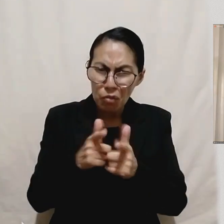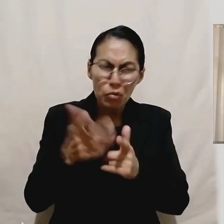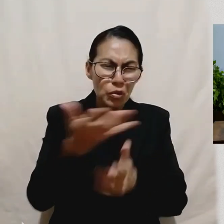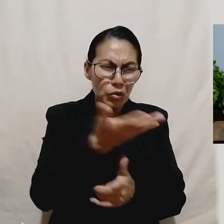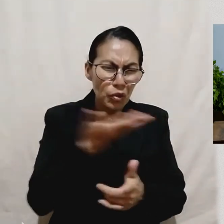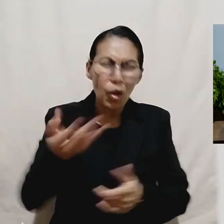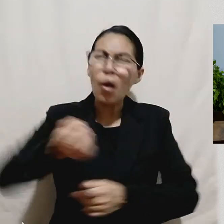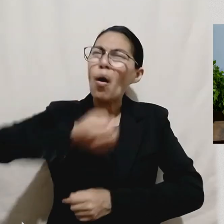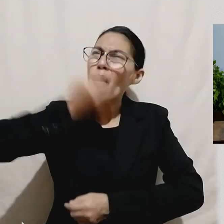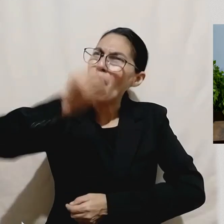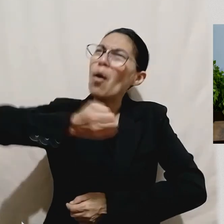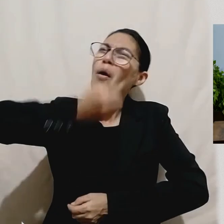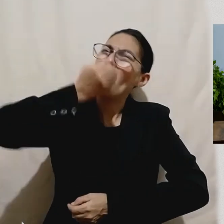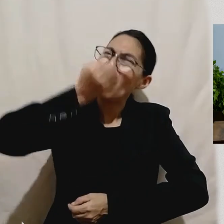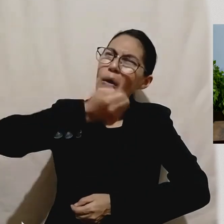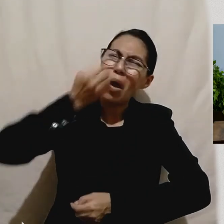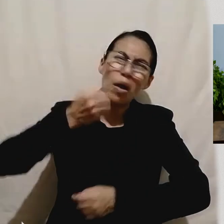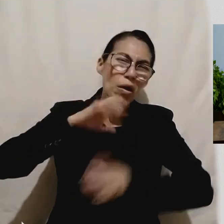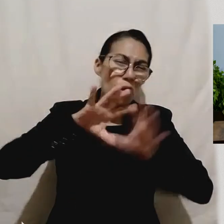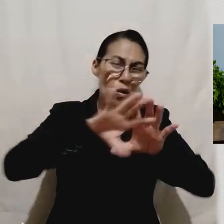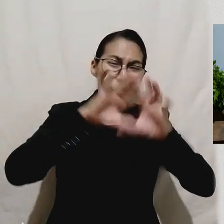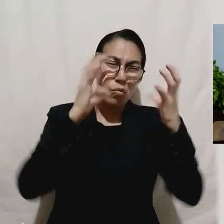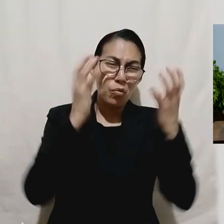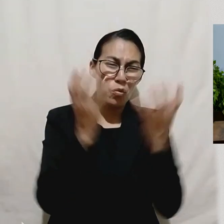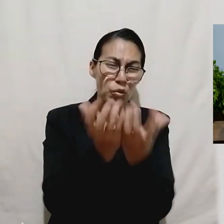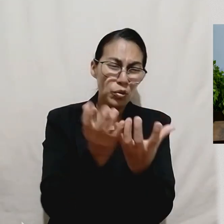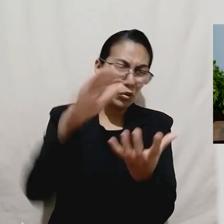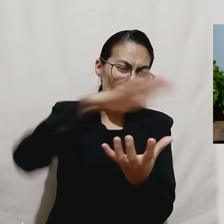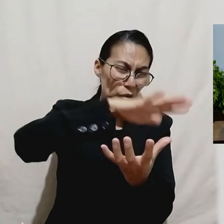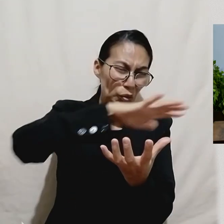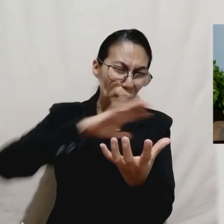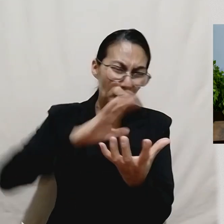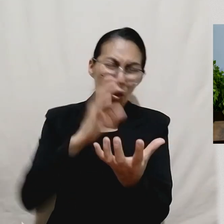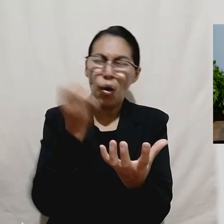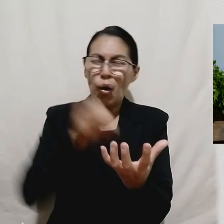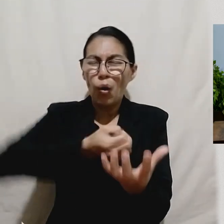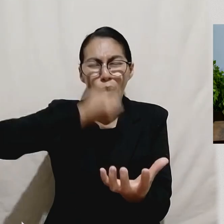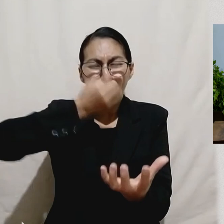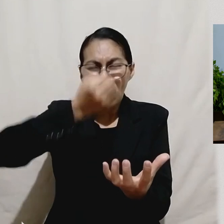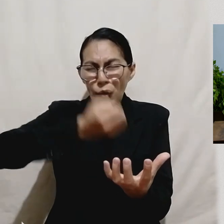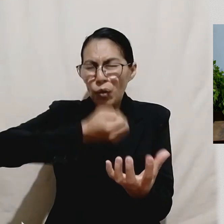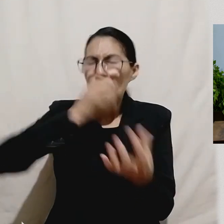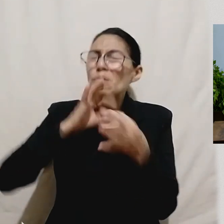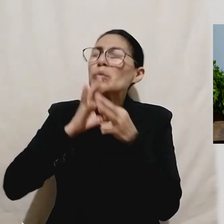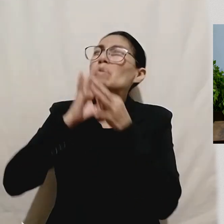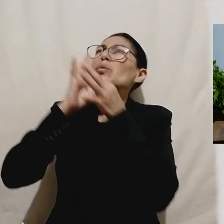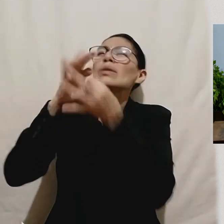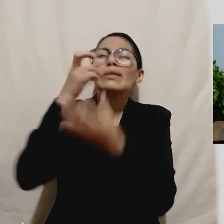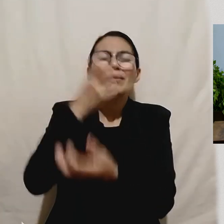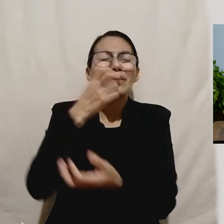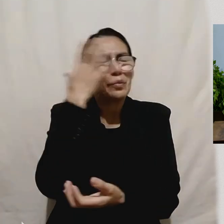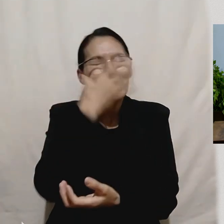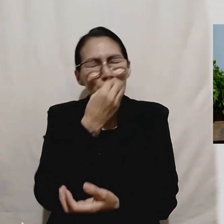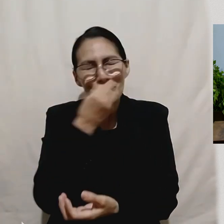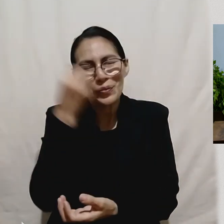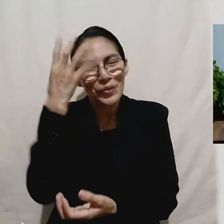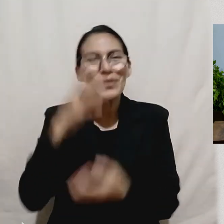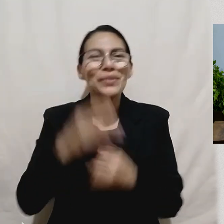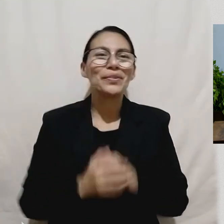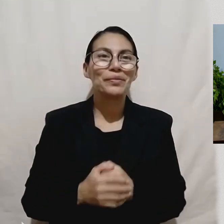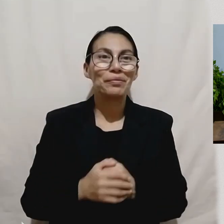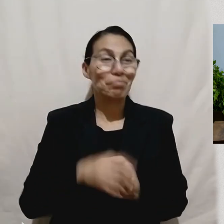y que inundamos al mundo de oraciones Qué bonito sería No fíjate